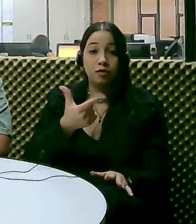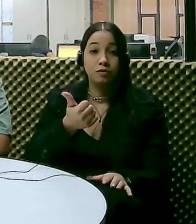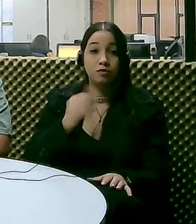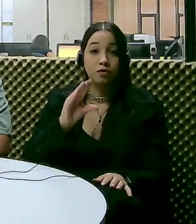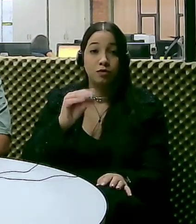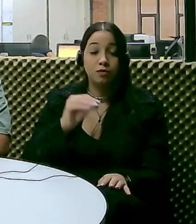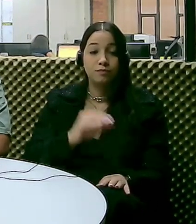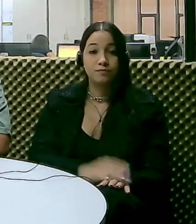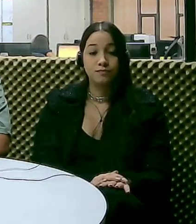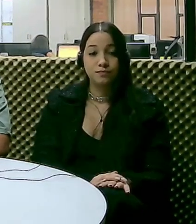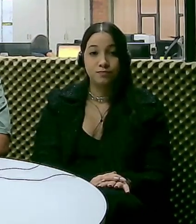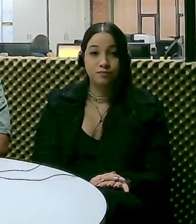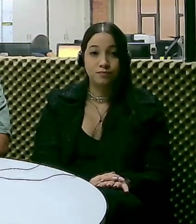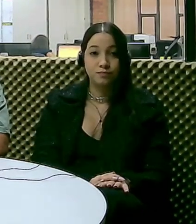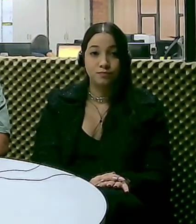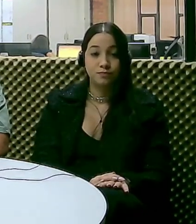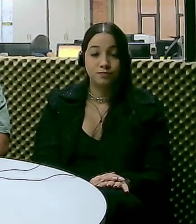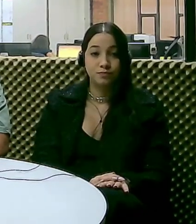noite.